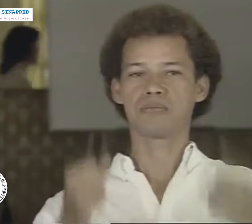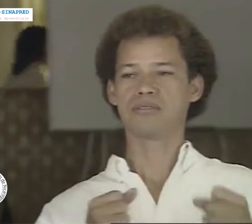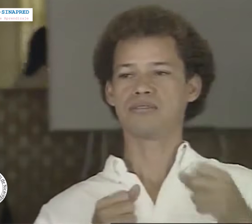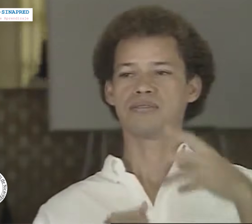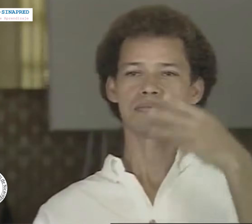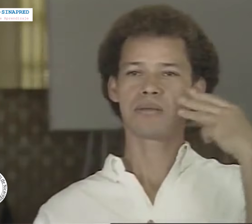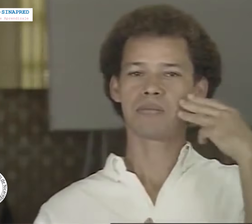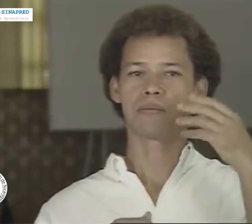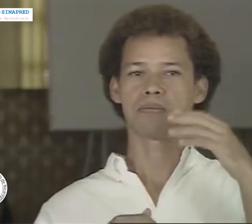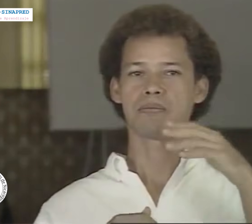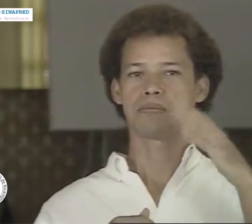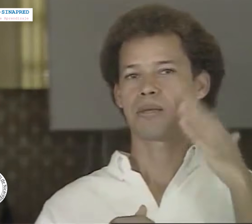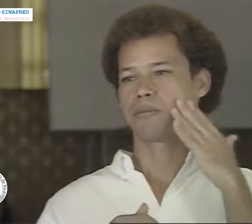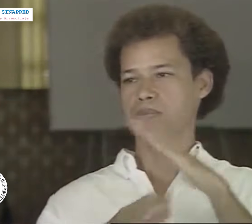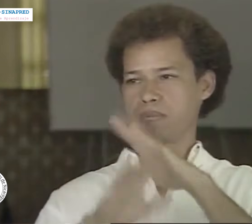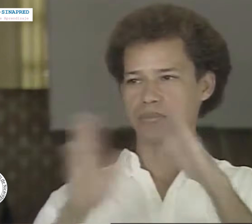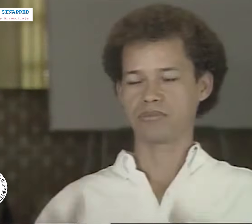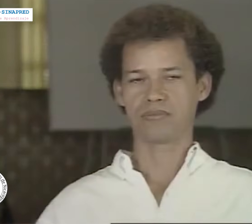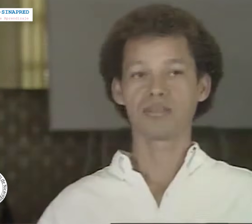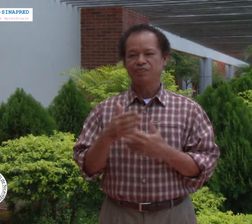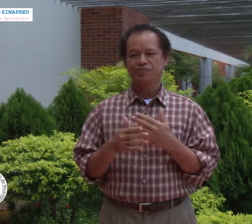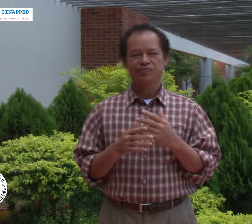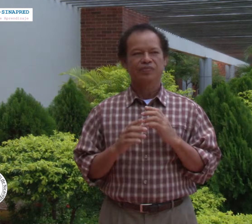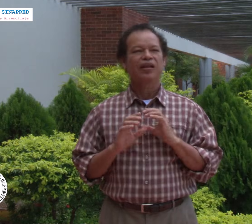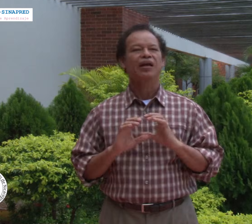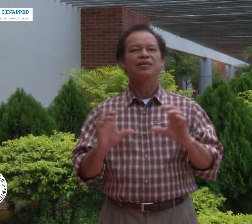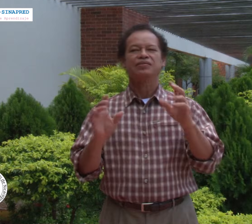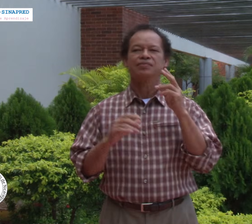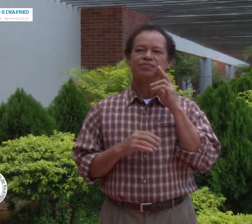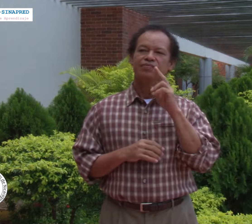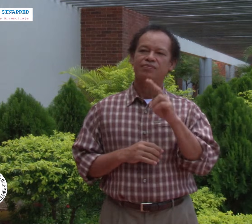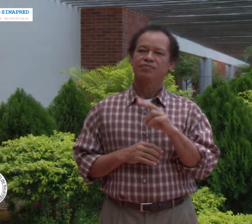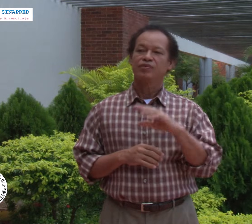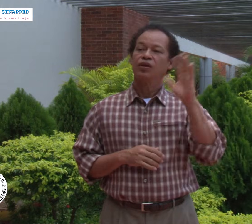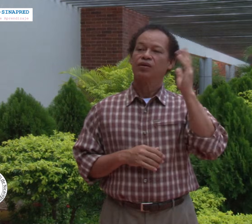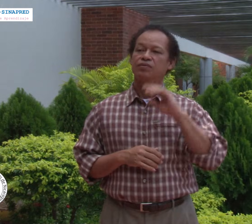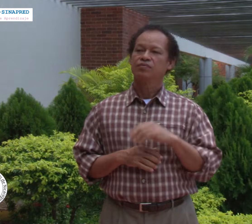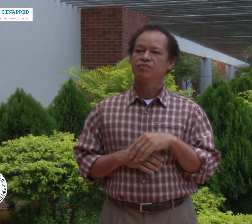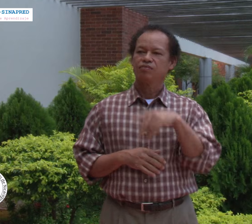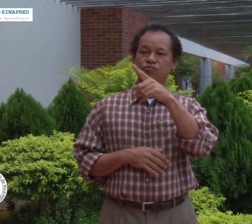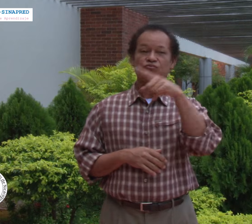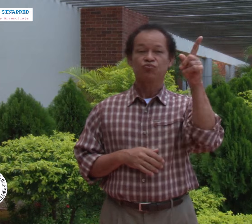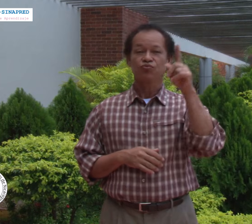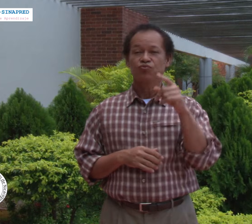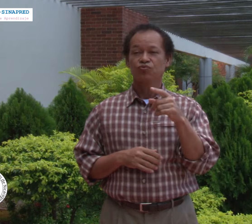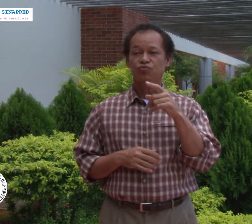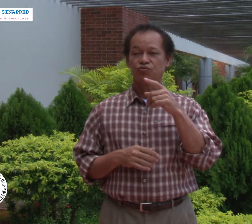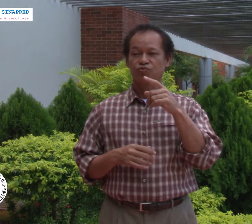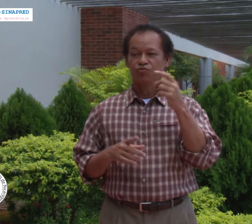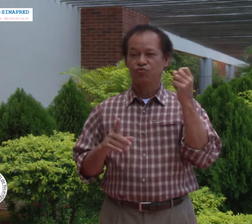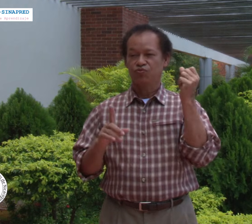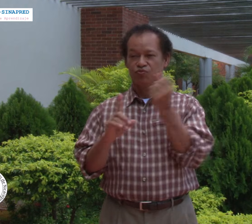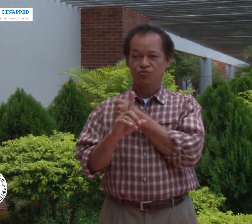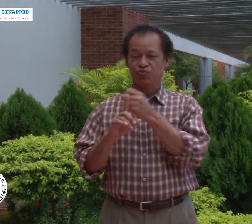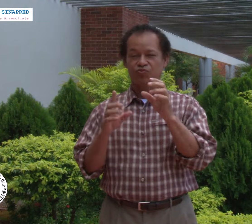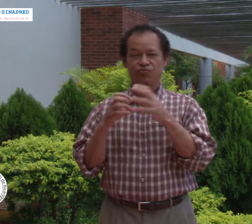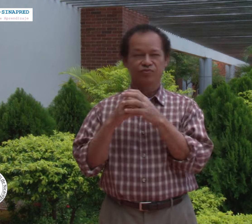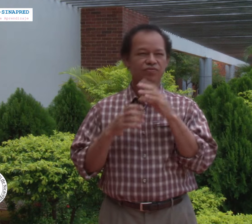y, por ejemplo, cuando íbamos por la calle, mira, entre unos u otros, andate